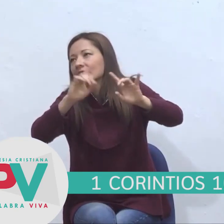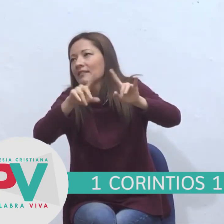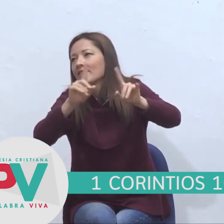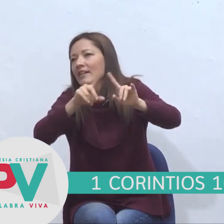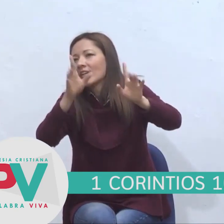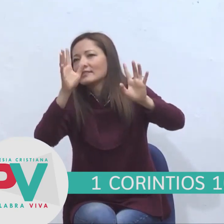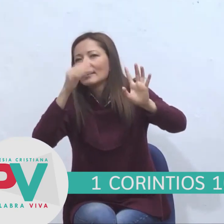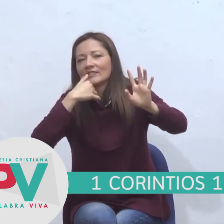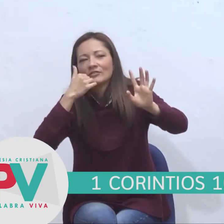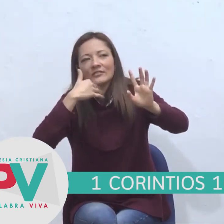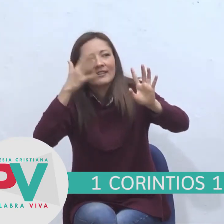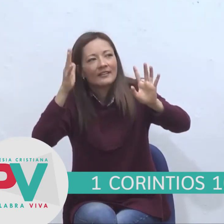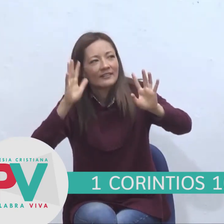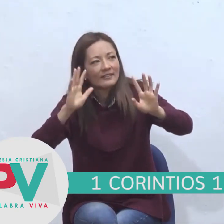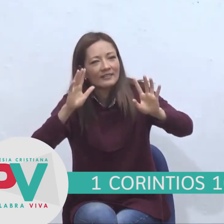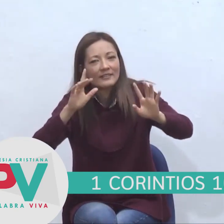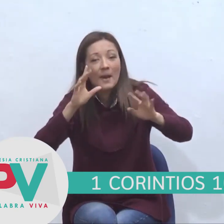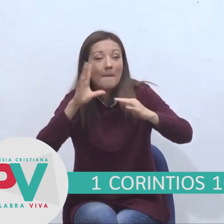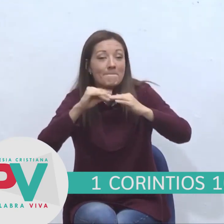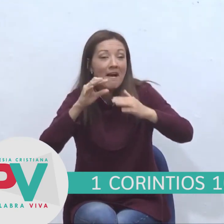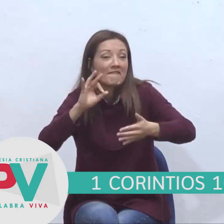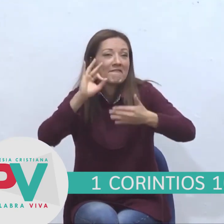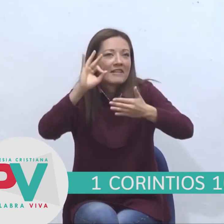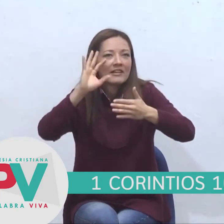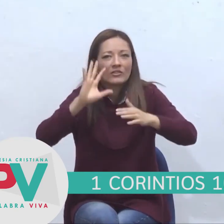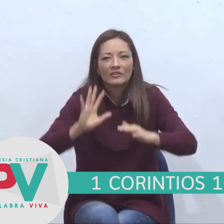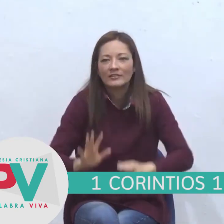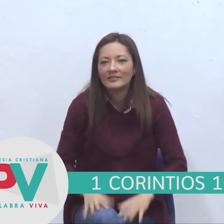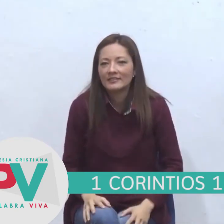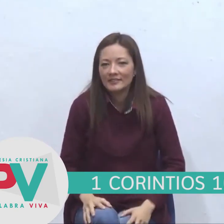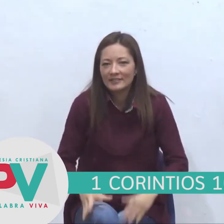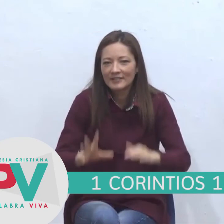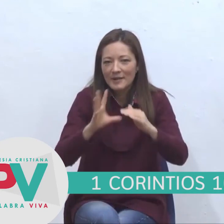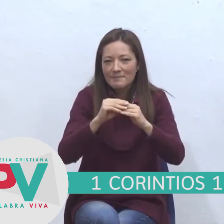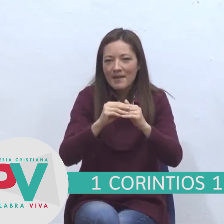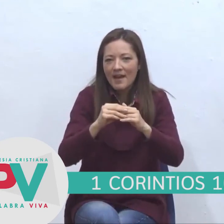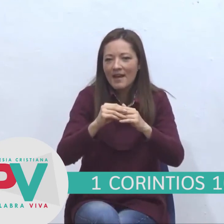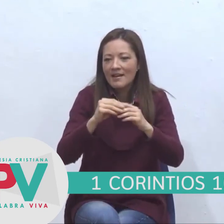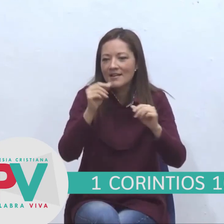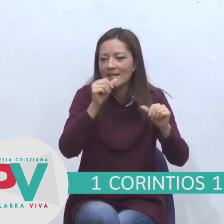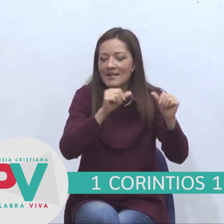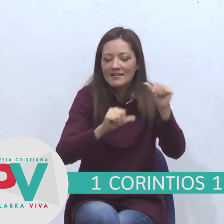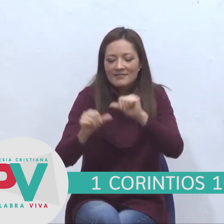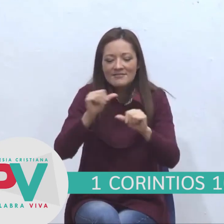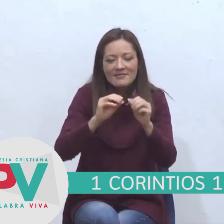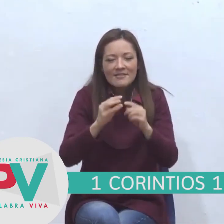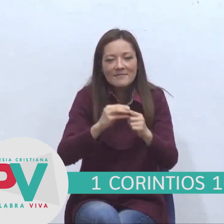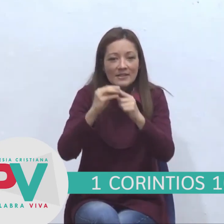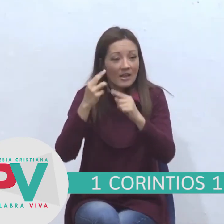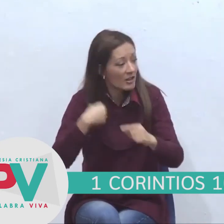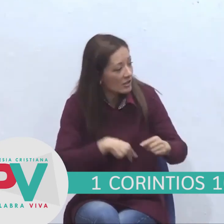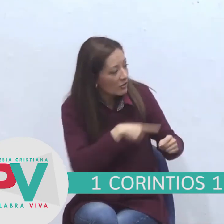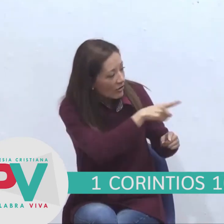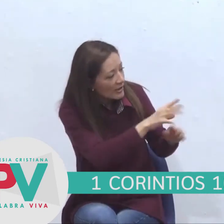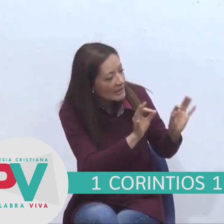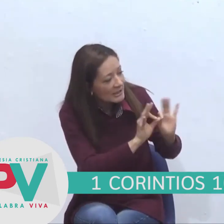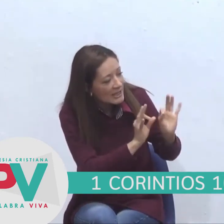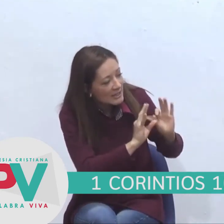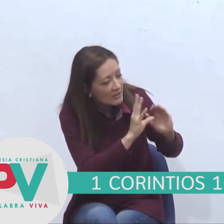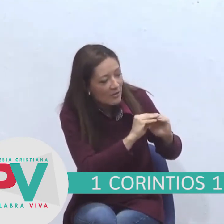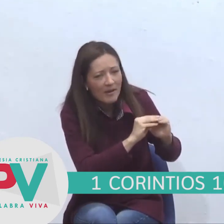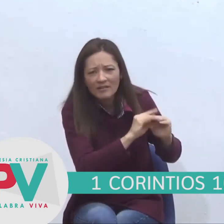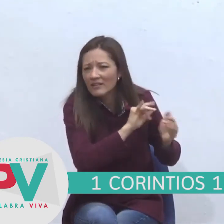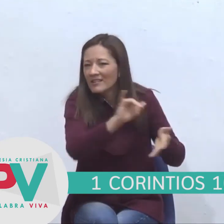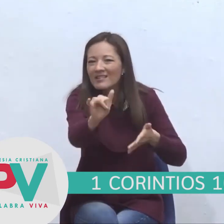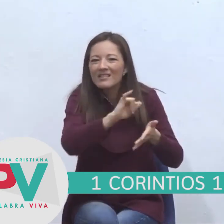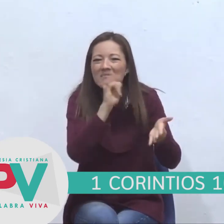qué sé yo, pan fino, no sé cómo llamarle, pan con especias, con lo que sea, y nosotros la tortilla que tenemos acá, es